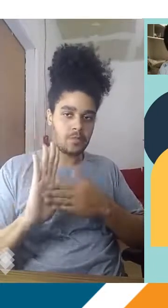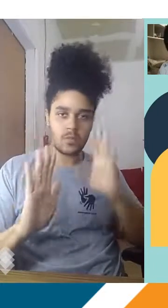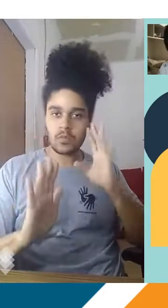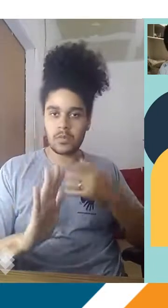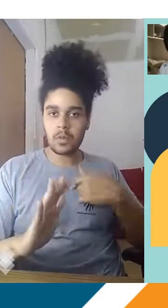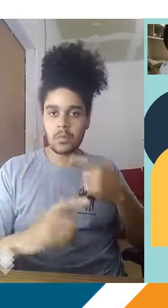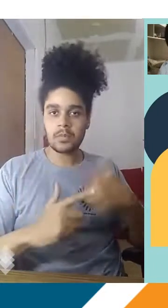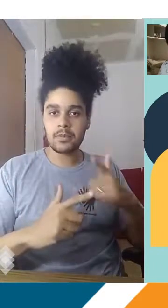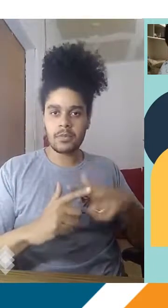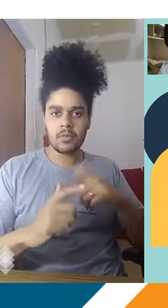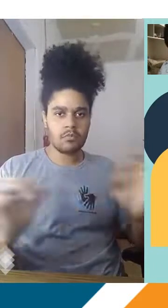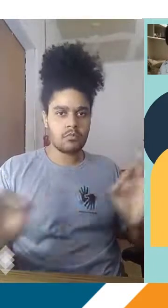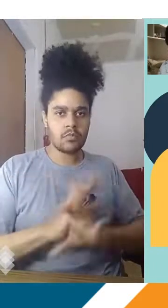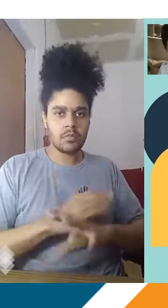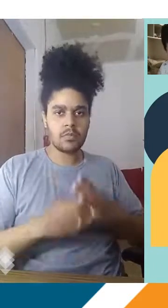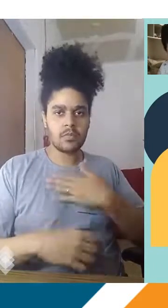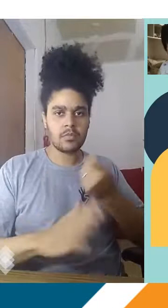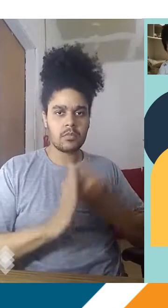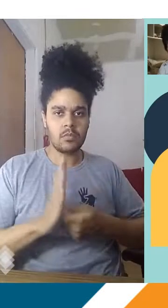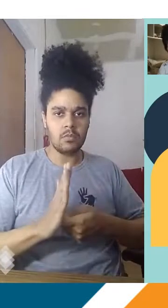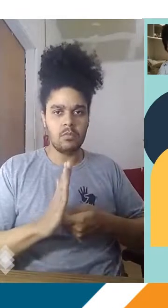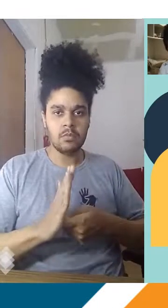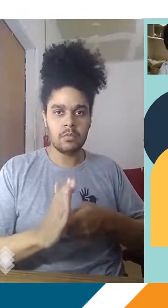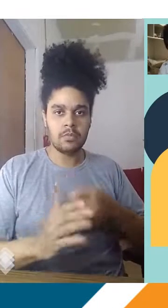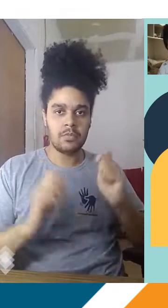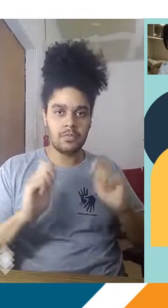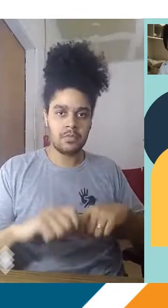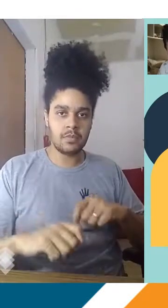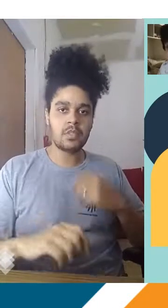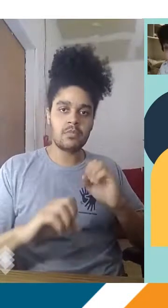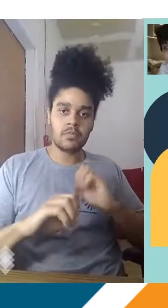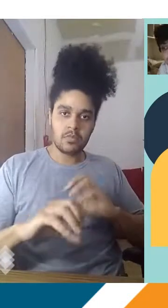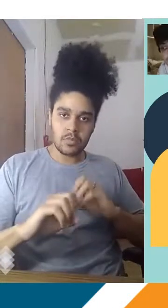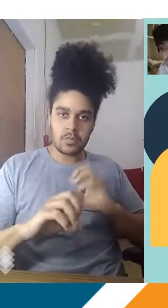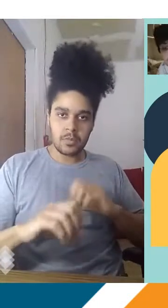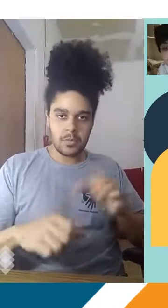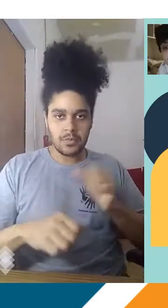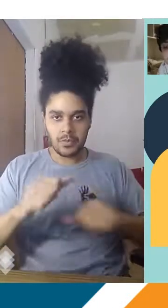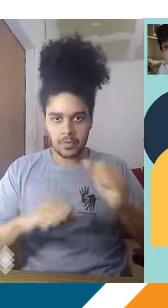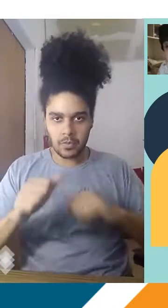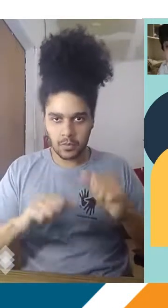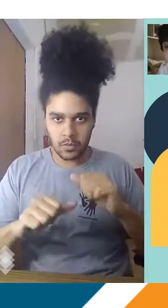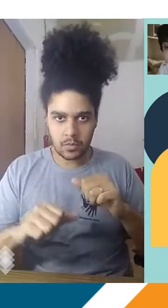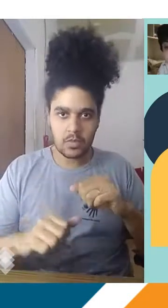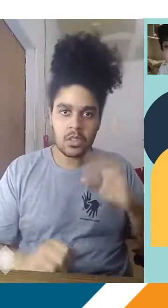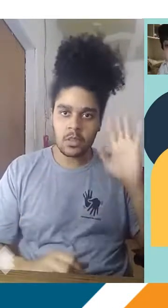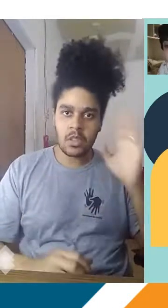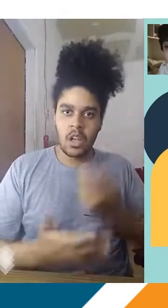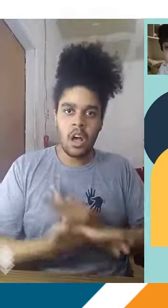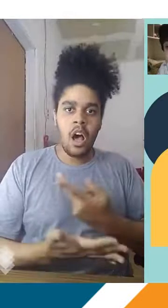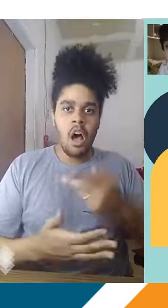para o problema. E aí, concluo efetivamente o texto. Talvez assim, seja possível construir uma educação de fato transformadora